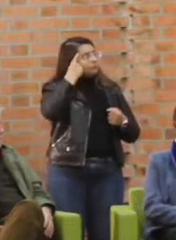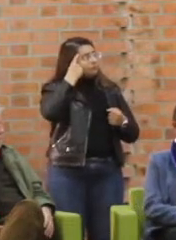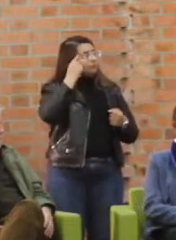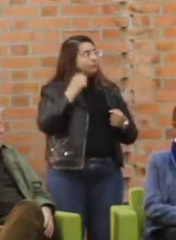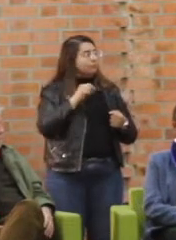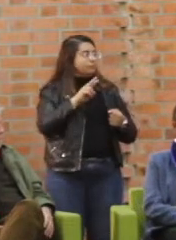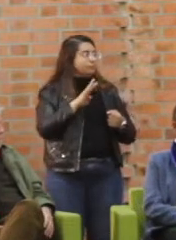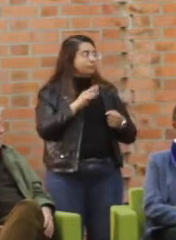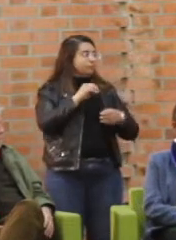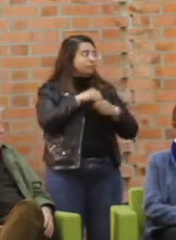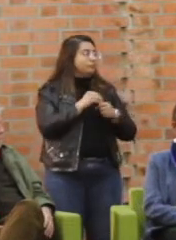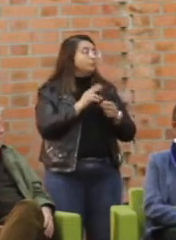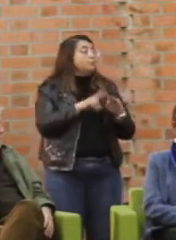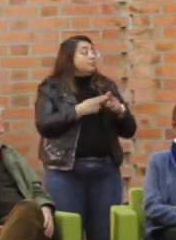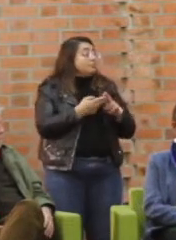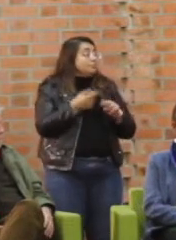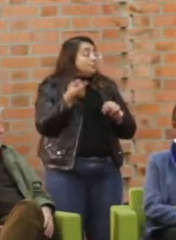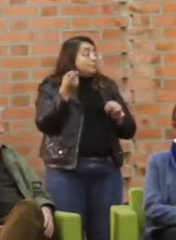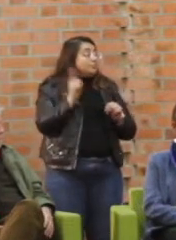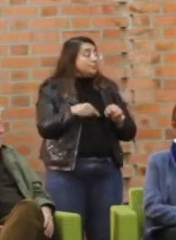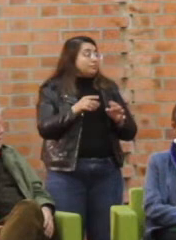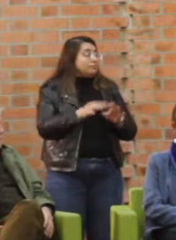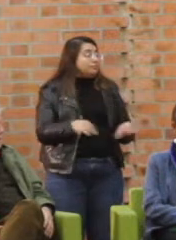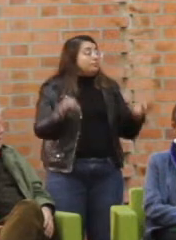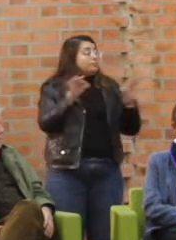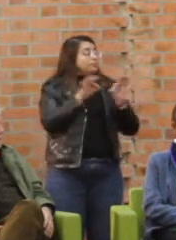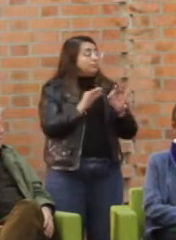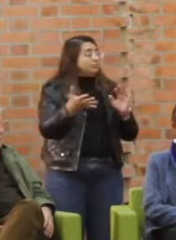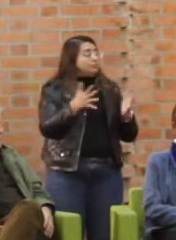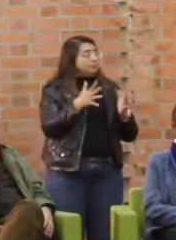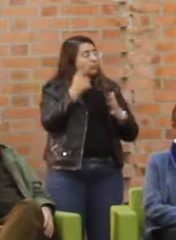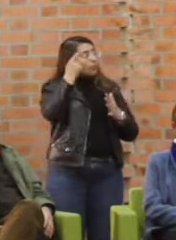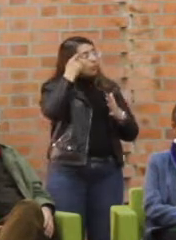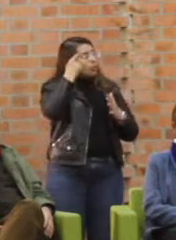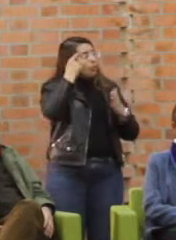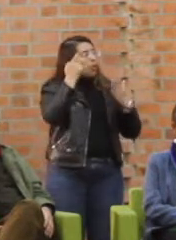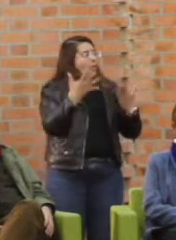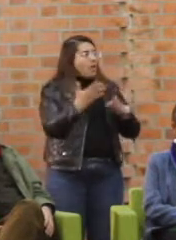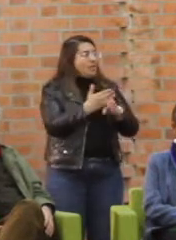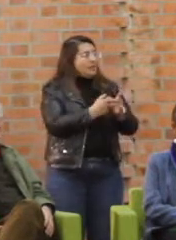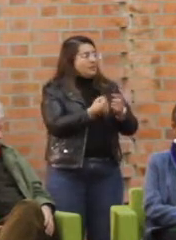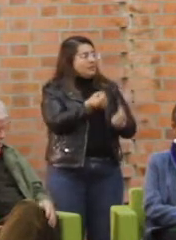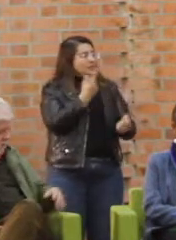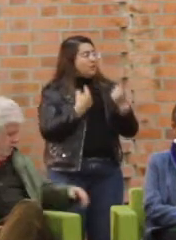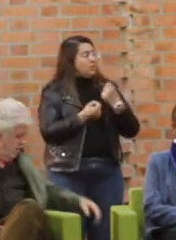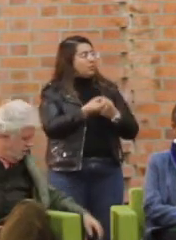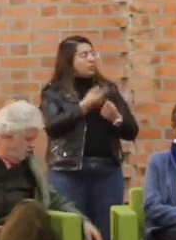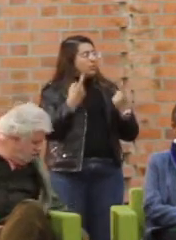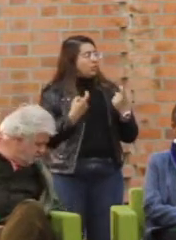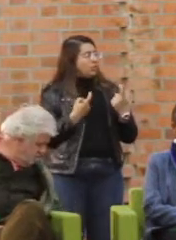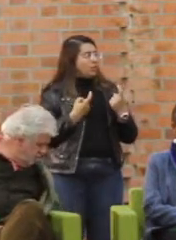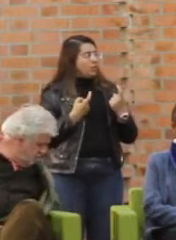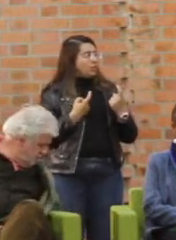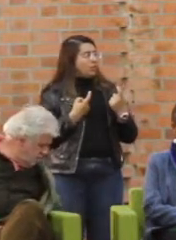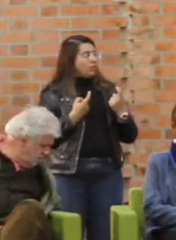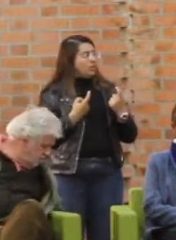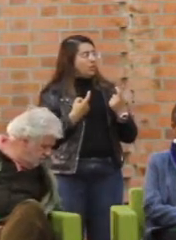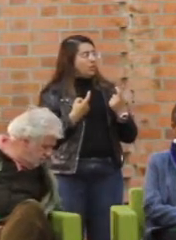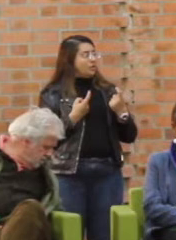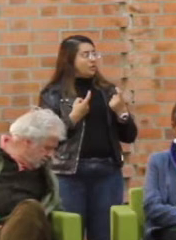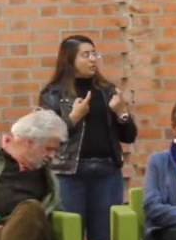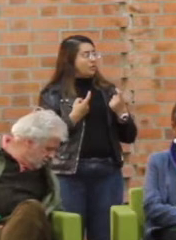Valiente y también Creo que hay unos retos en términos de cómo esas preguntas empiezan a